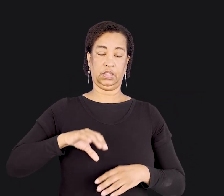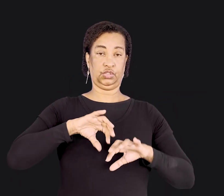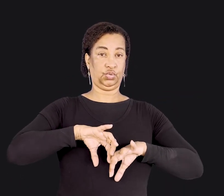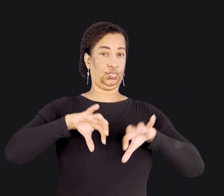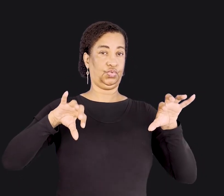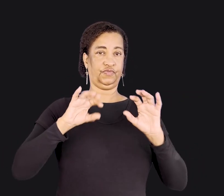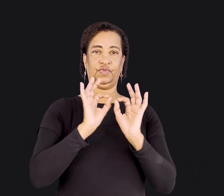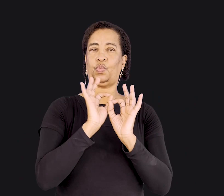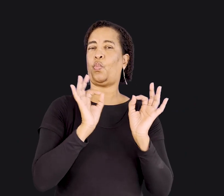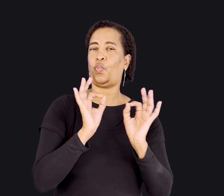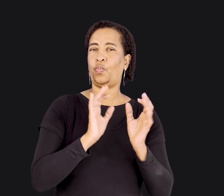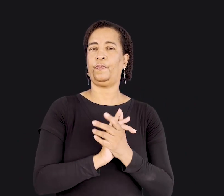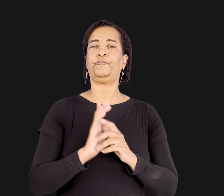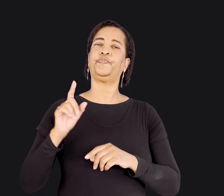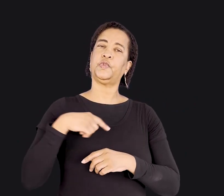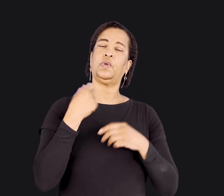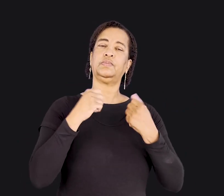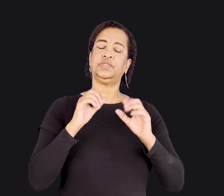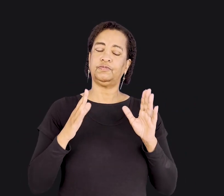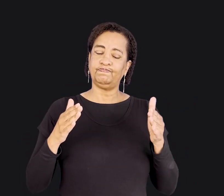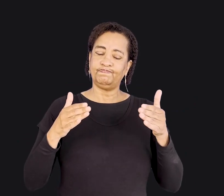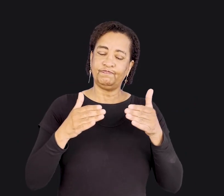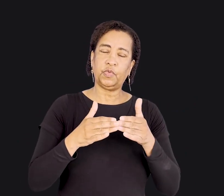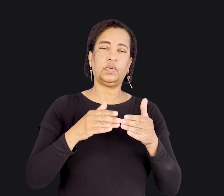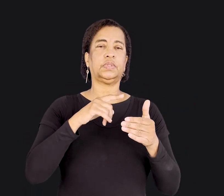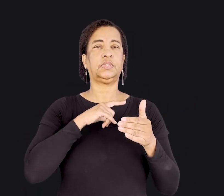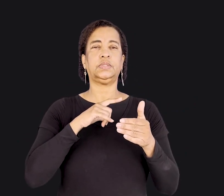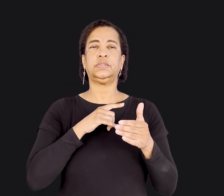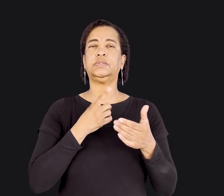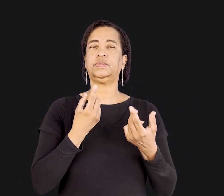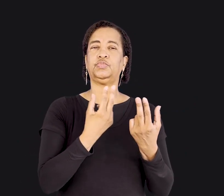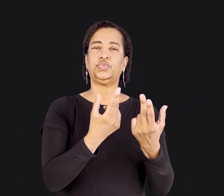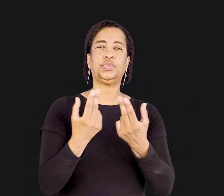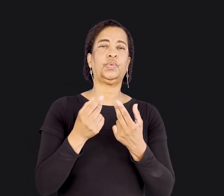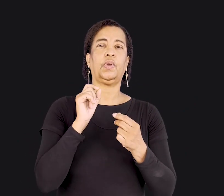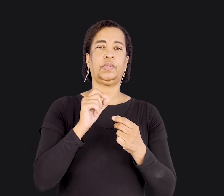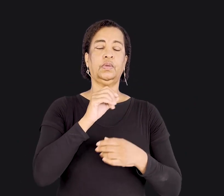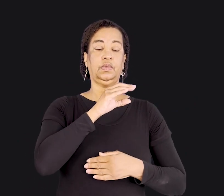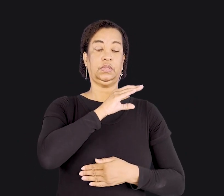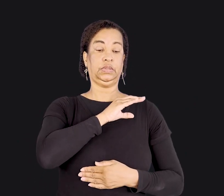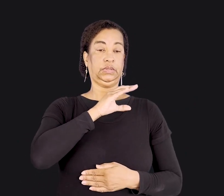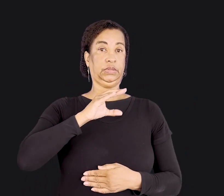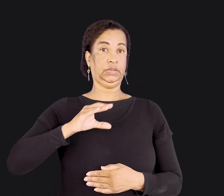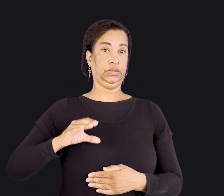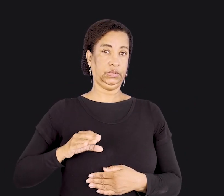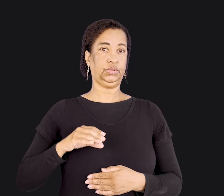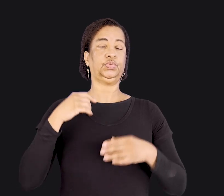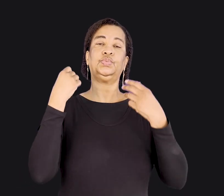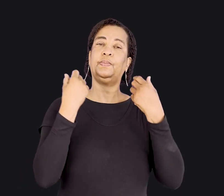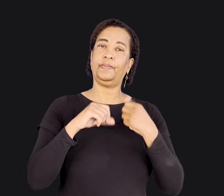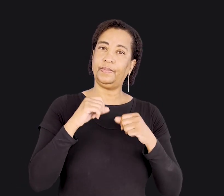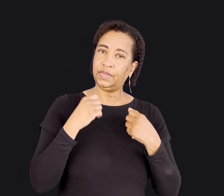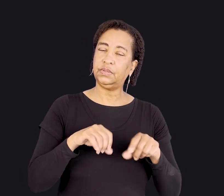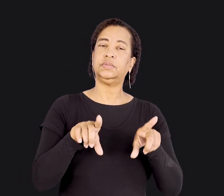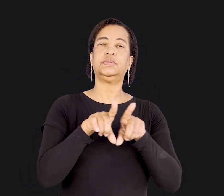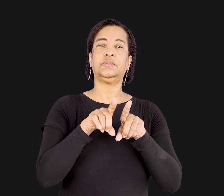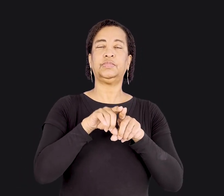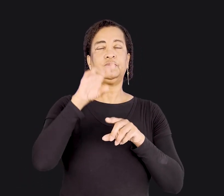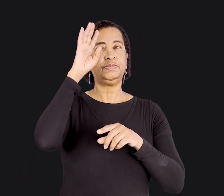dividido. Precisamos focalizar aquilo que temos em comum, que é Cristo. Precisamos também refletir sobre